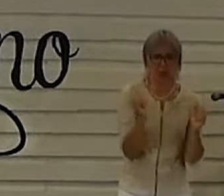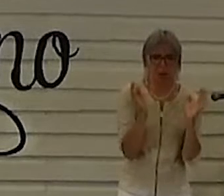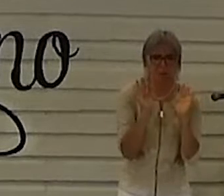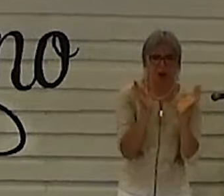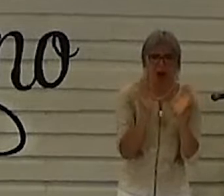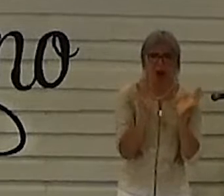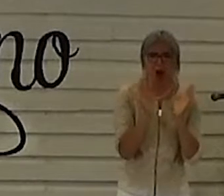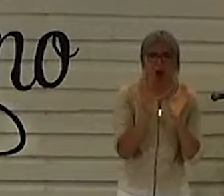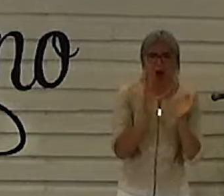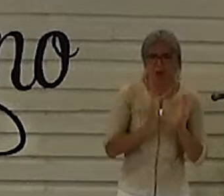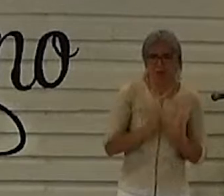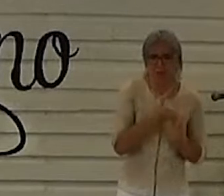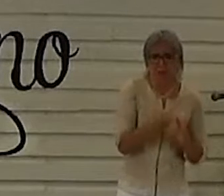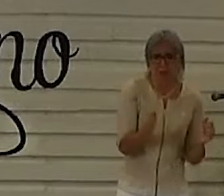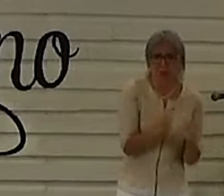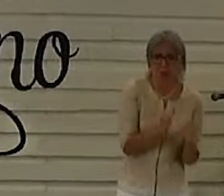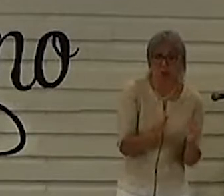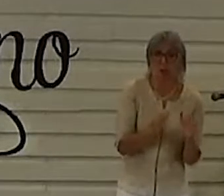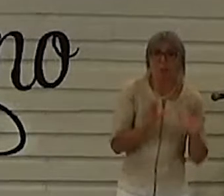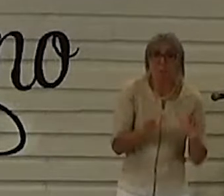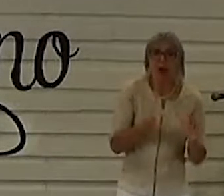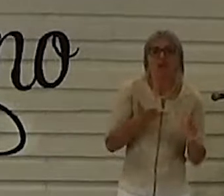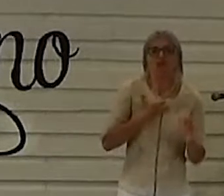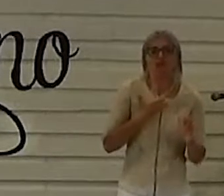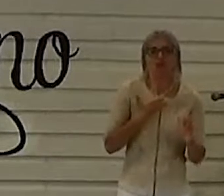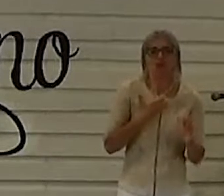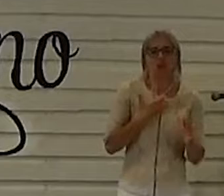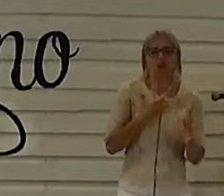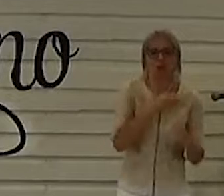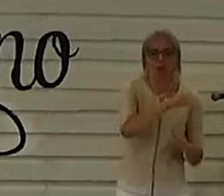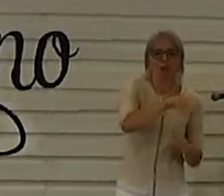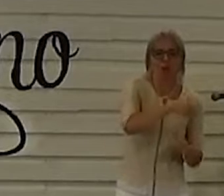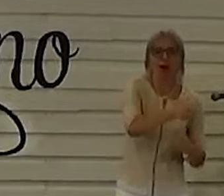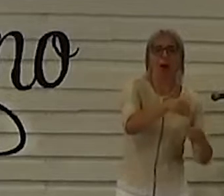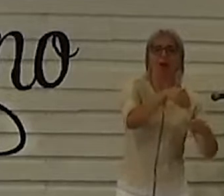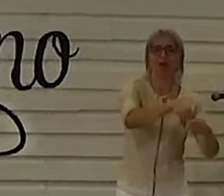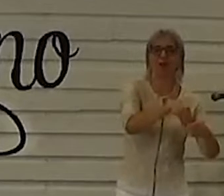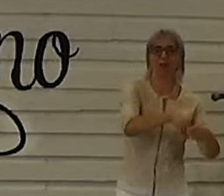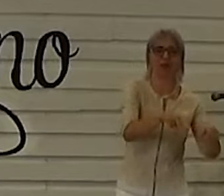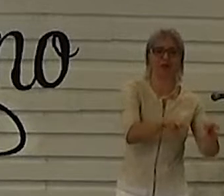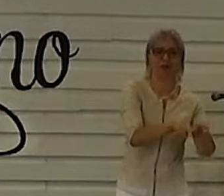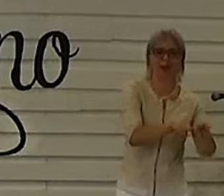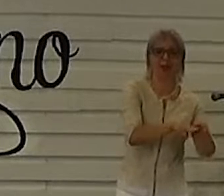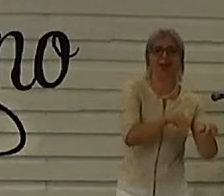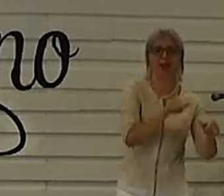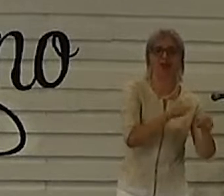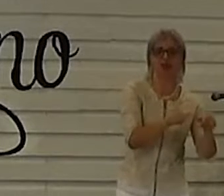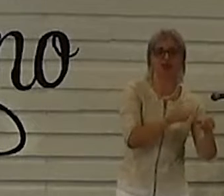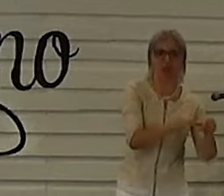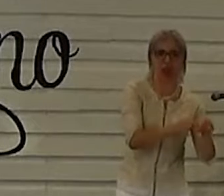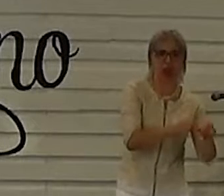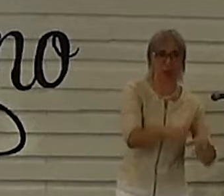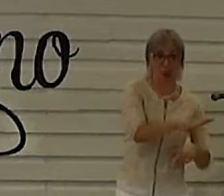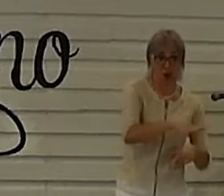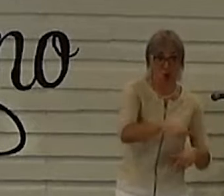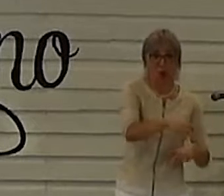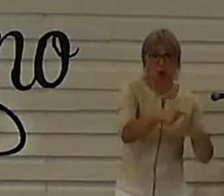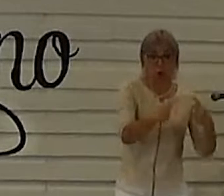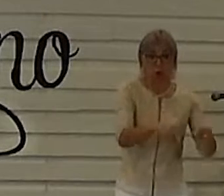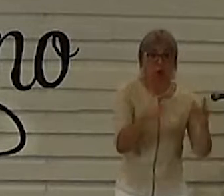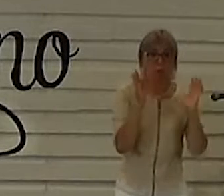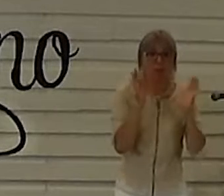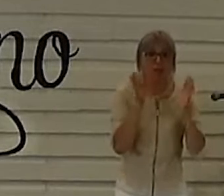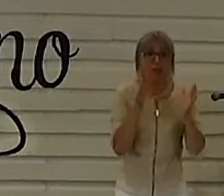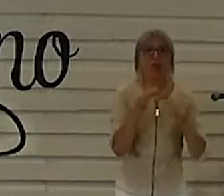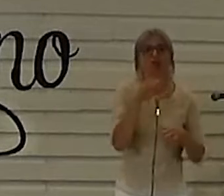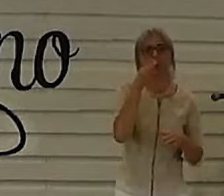dallo Spirito Santo, dei fratelli spinti dallo Spirito Santo, che vanno a predicare in quei luoghi e